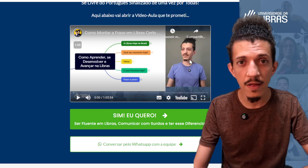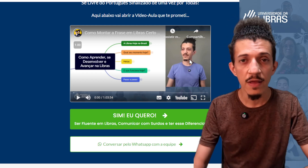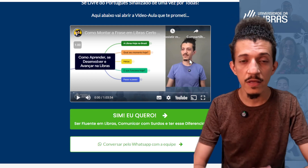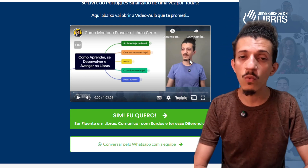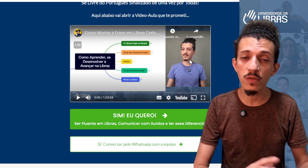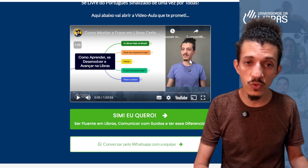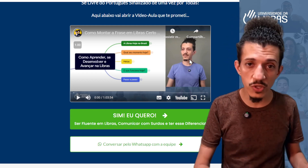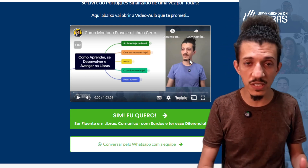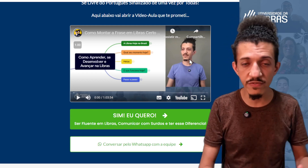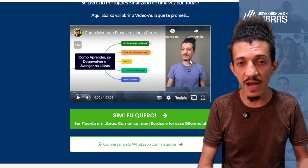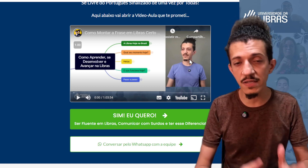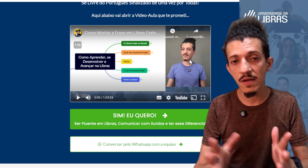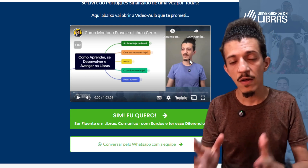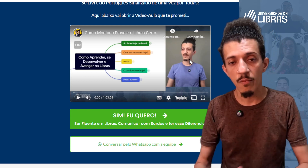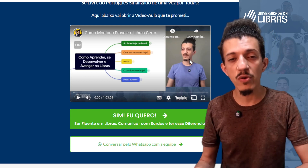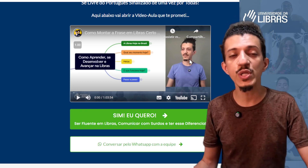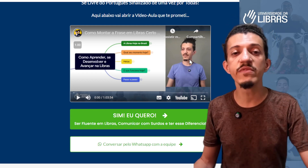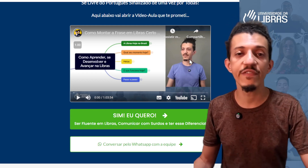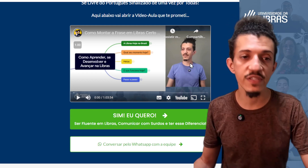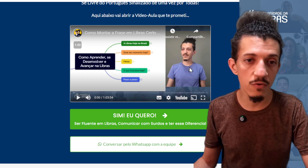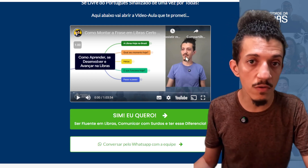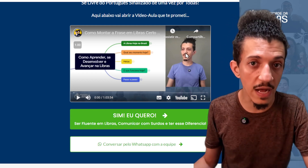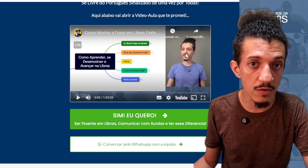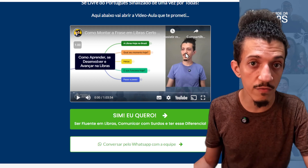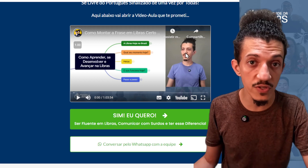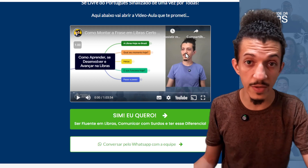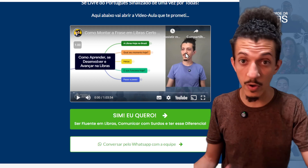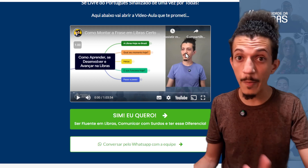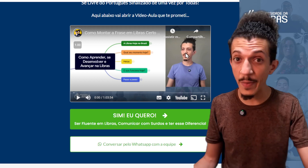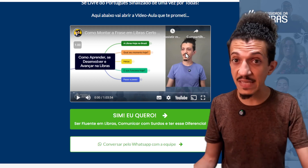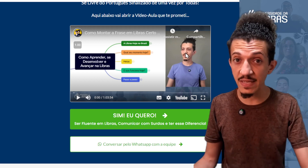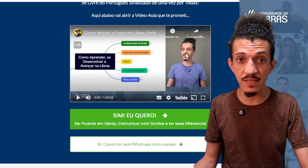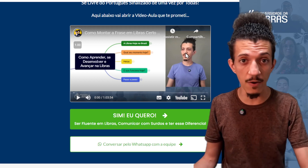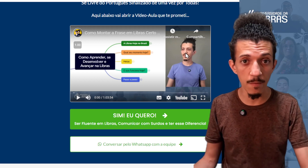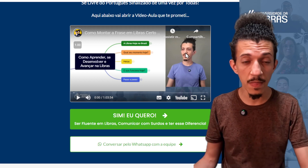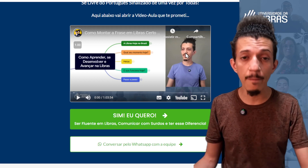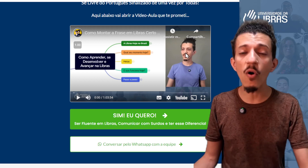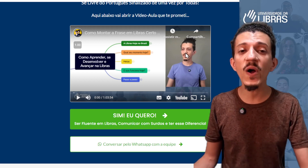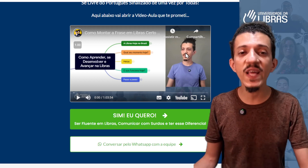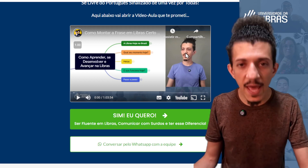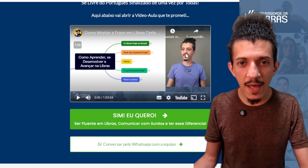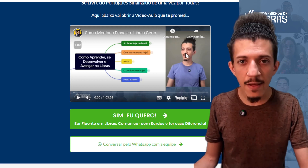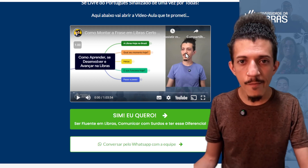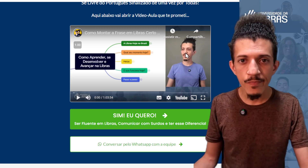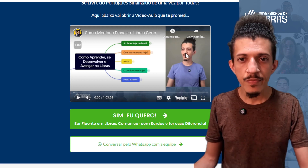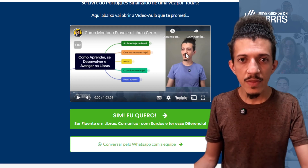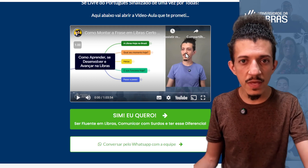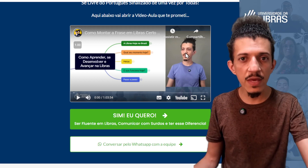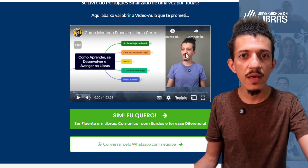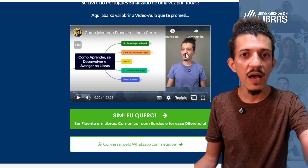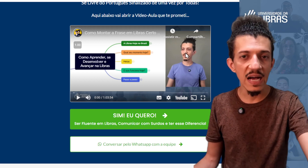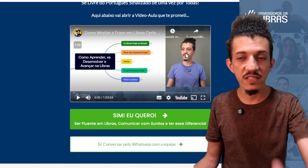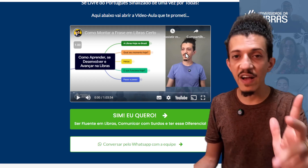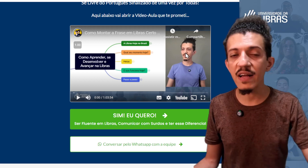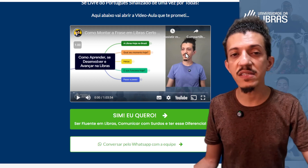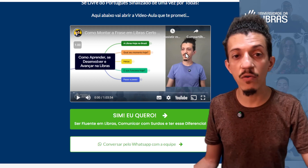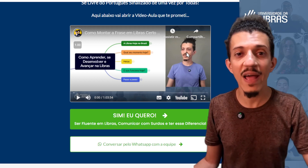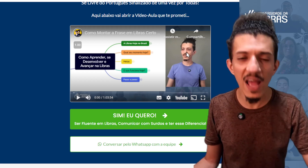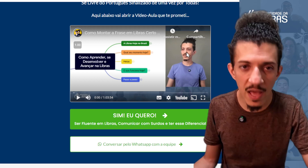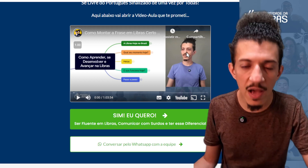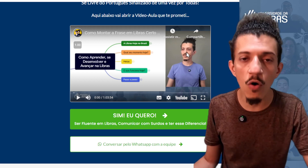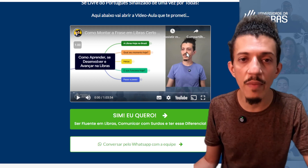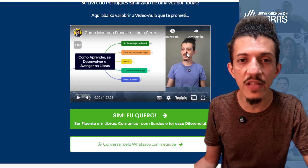tá? Que quando surgir as vagas, meu time vai fazer contato com você. Agora presta atenção, por que as vagas